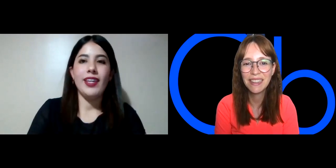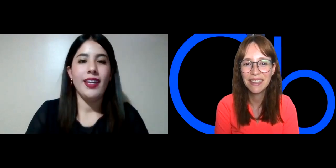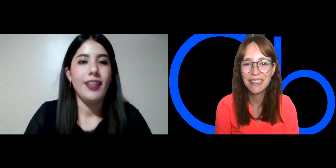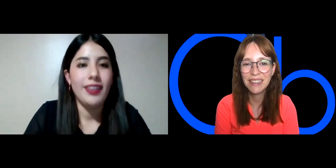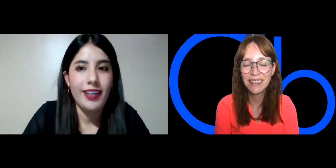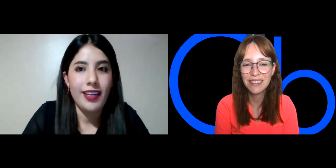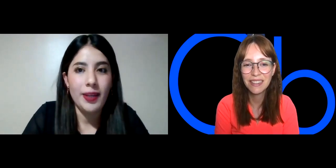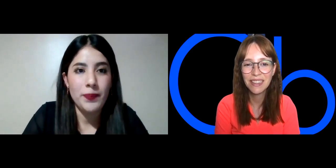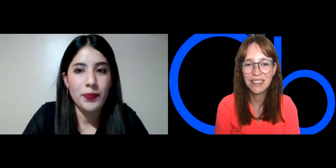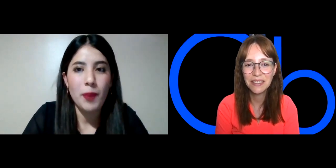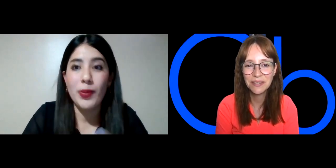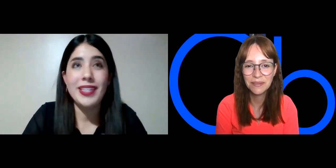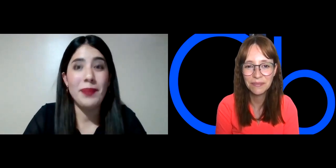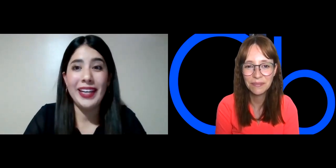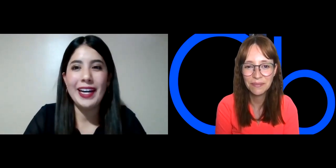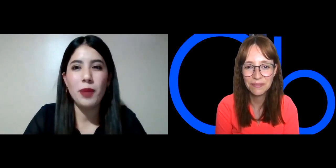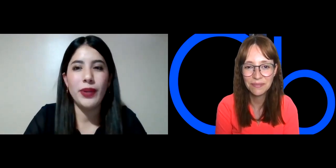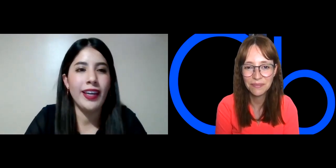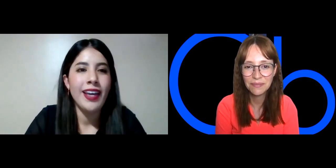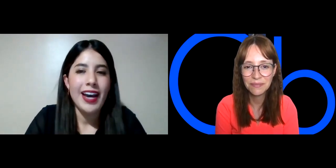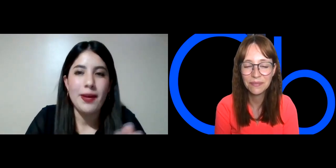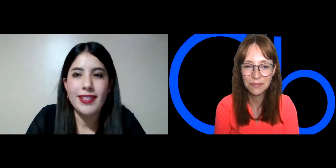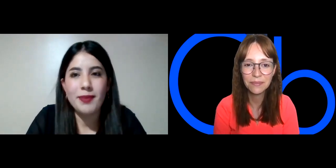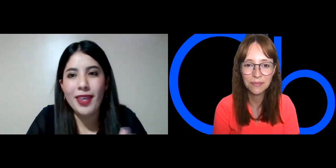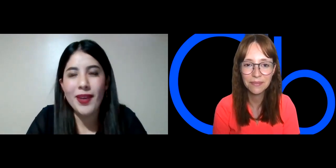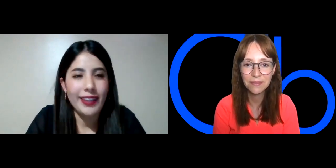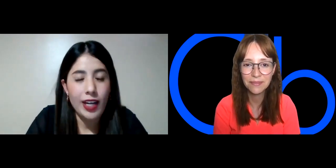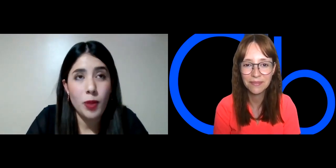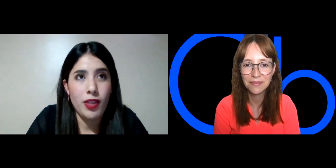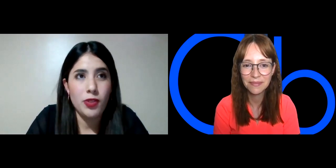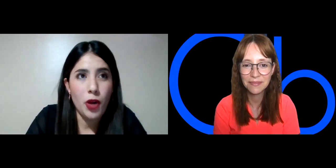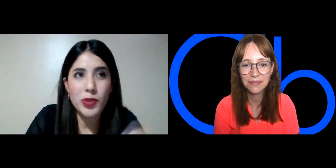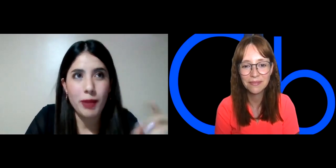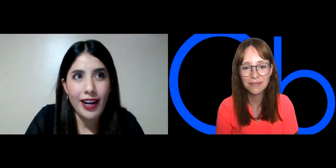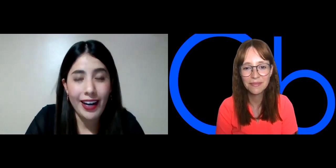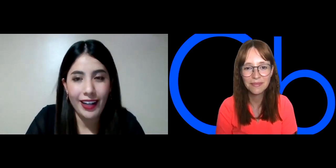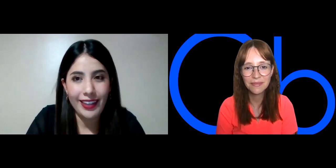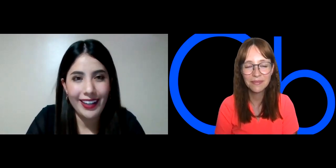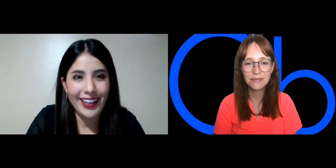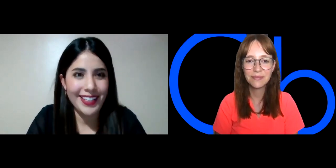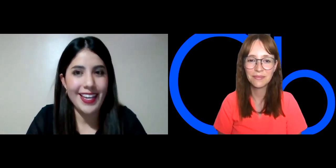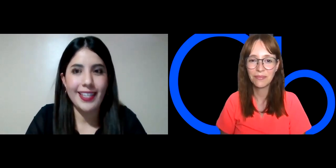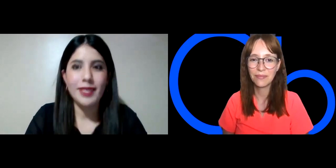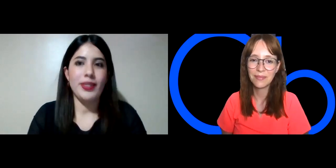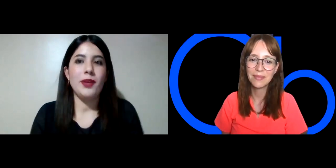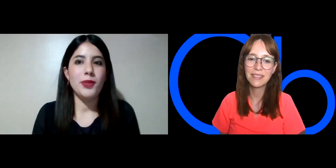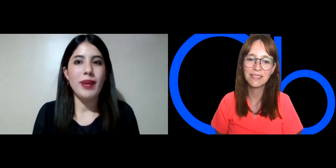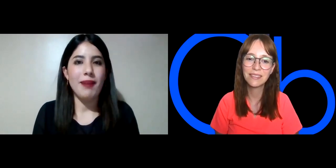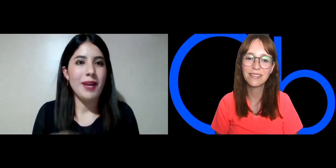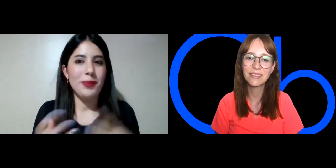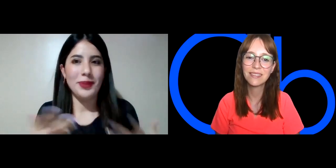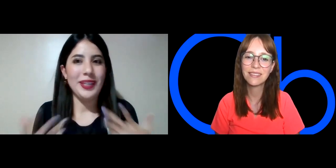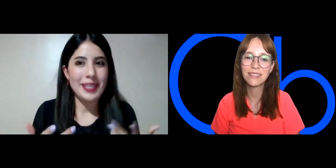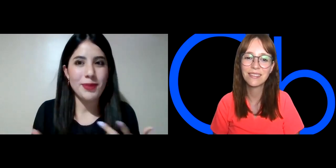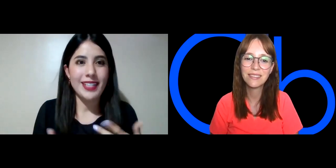cuestión pues de aplicarlo, porque a veces me he dado la tarea como de solo observar a la gente qué señas hace, porque incluso para